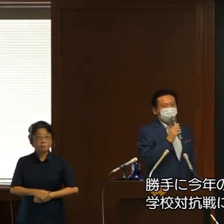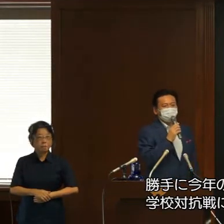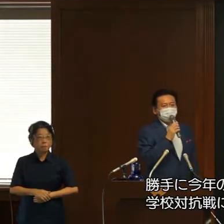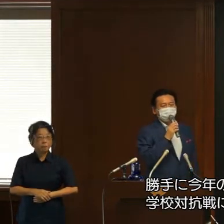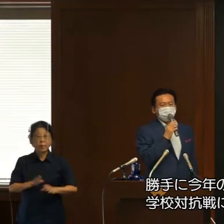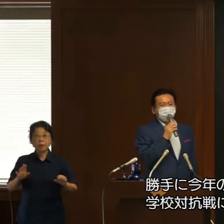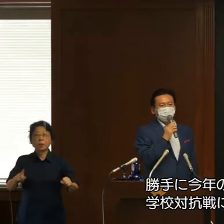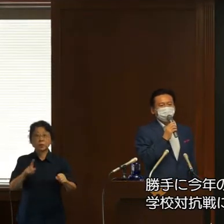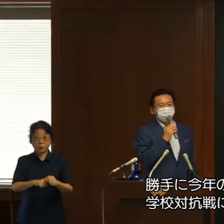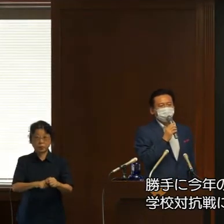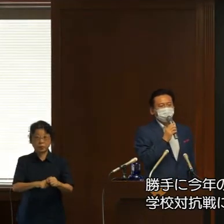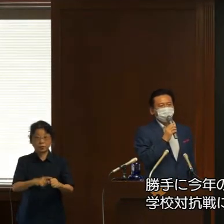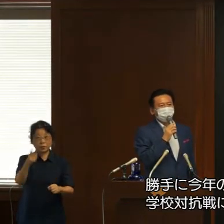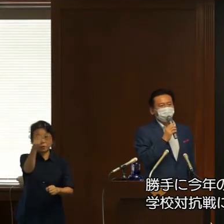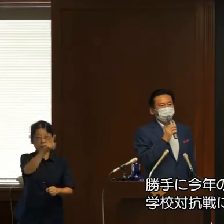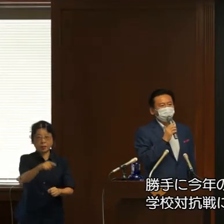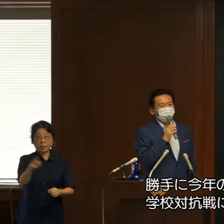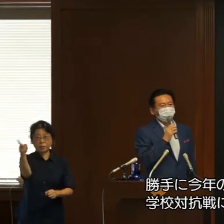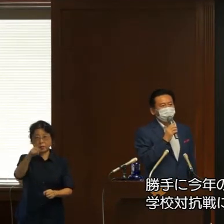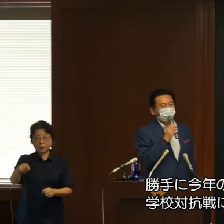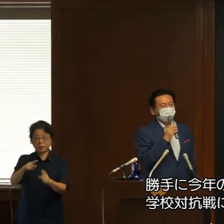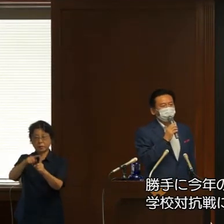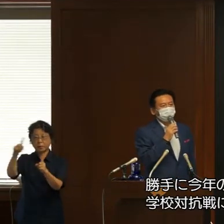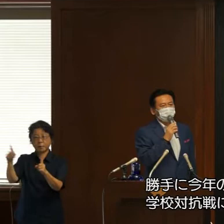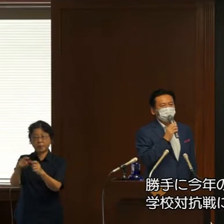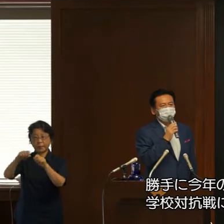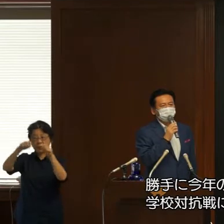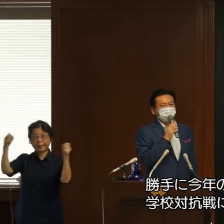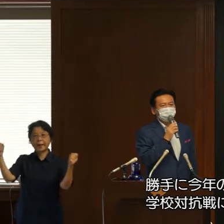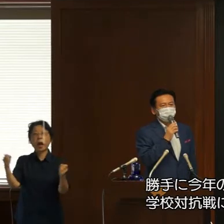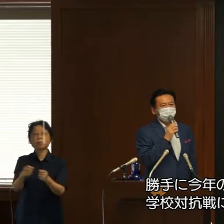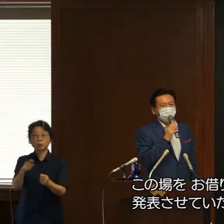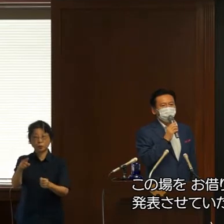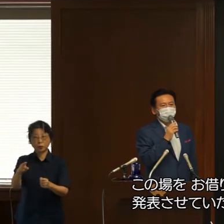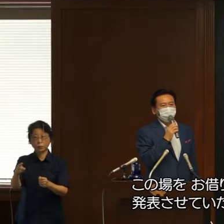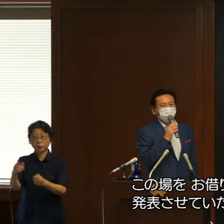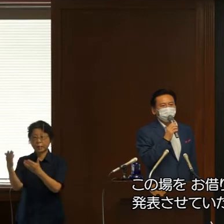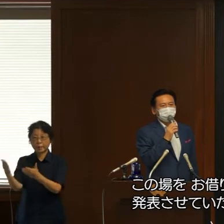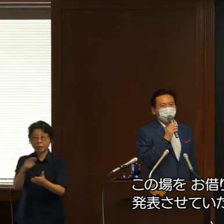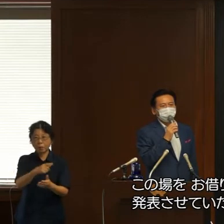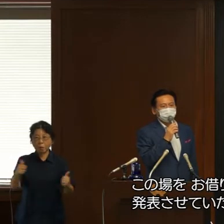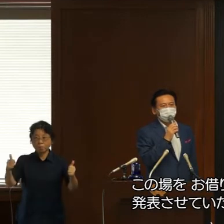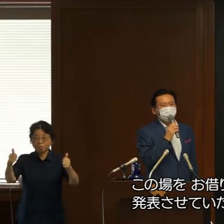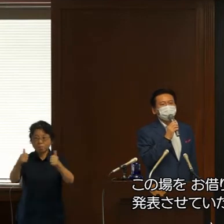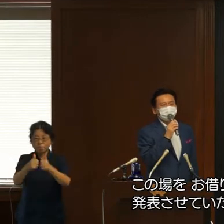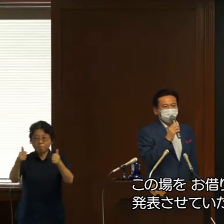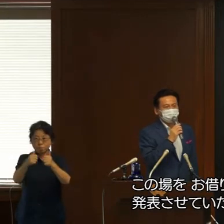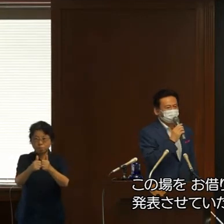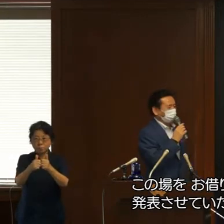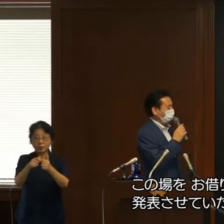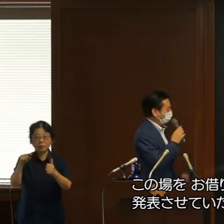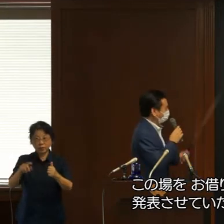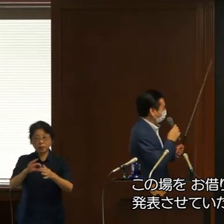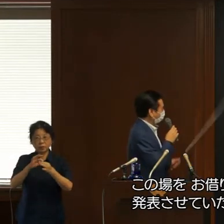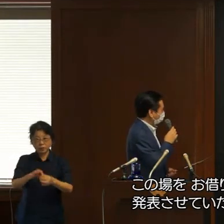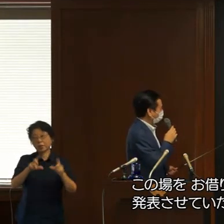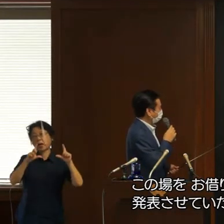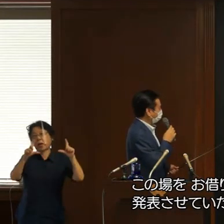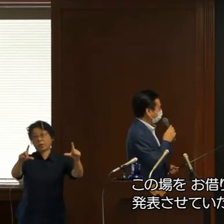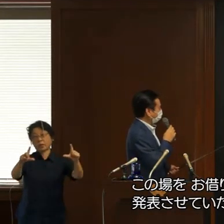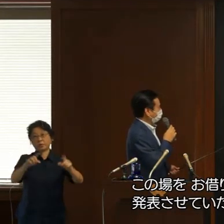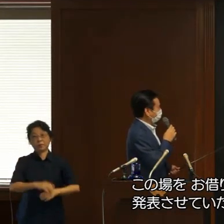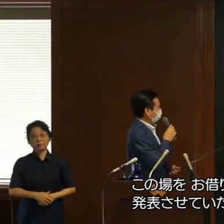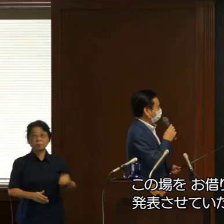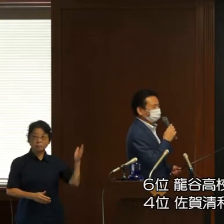の SSP カップについての学校対抗戦について、この場をお借りして発表させていただきたいと思います。ド